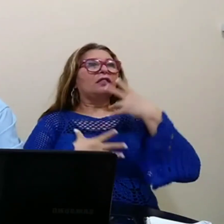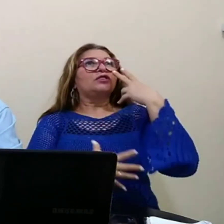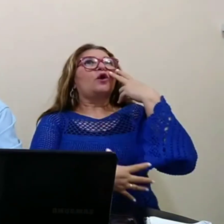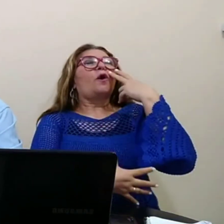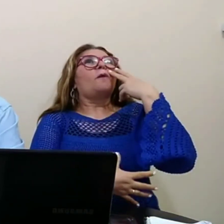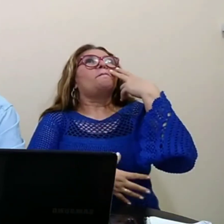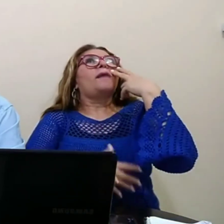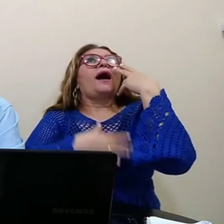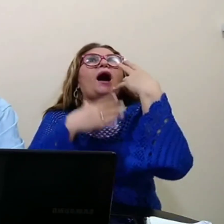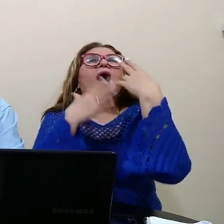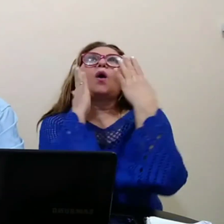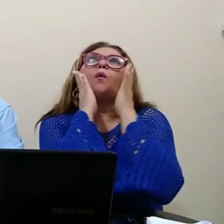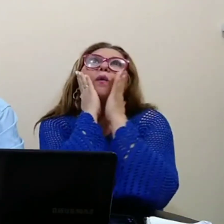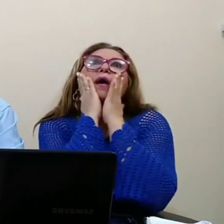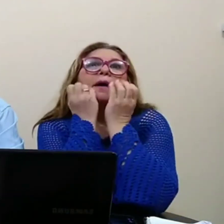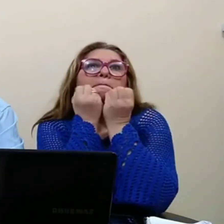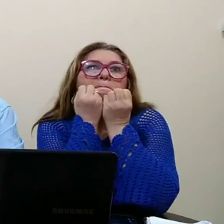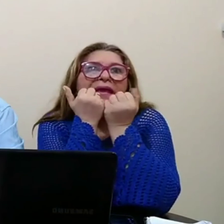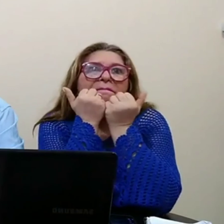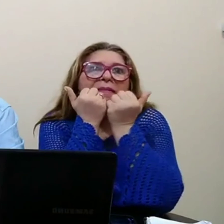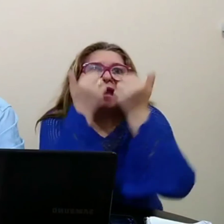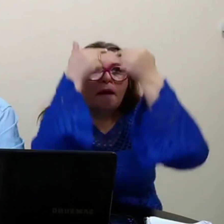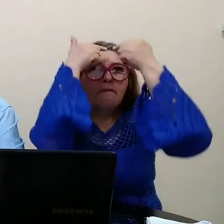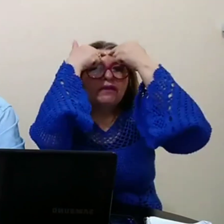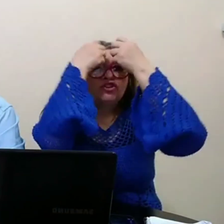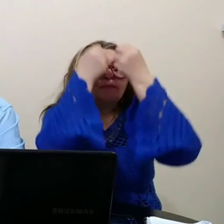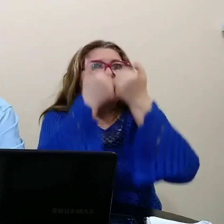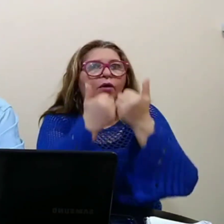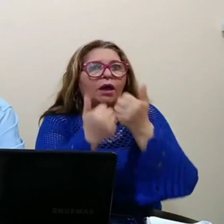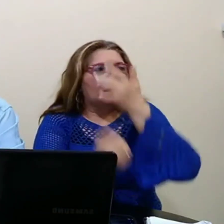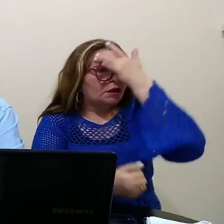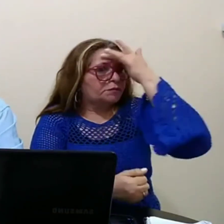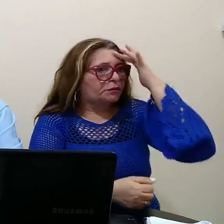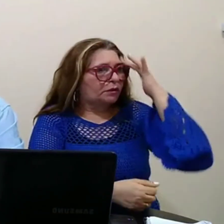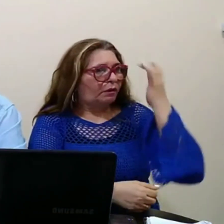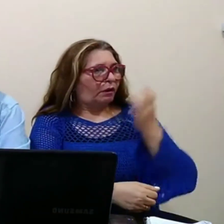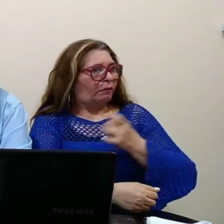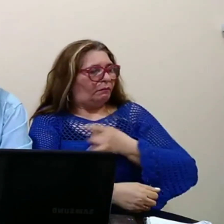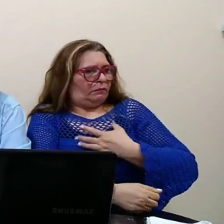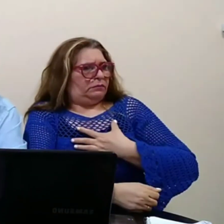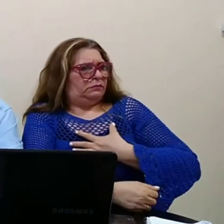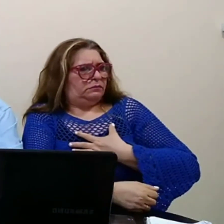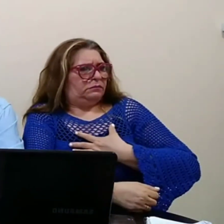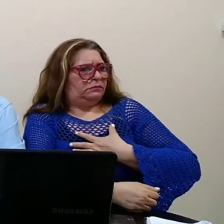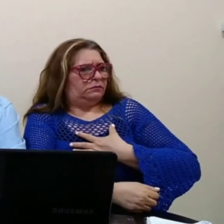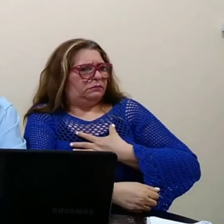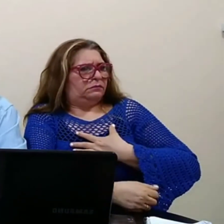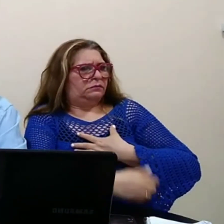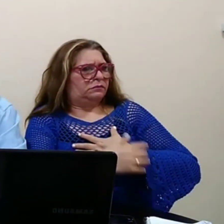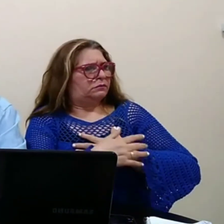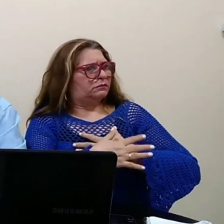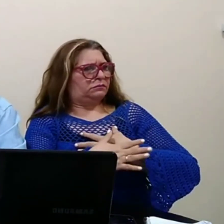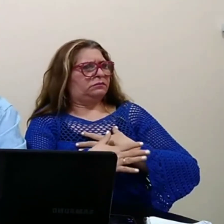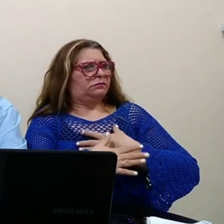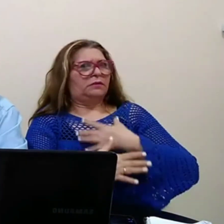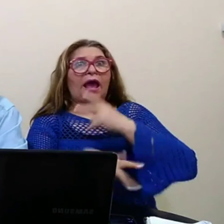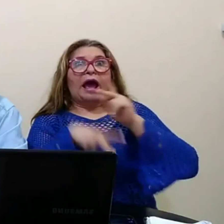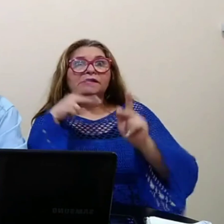juízo, e temeram. Até isso aconteceu neles. Eles temeram, eles ficaram